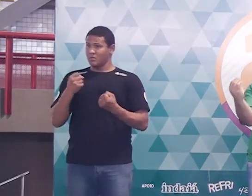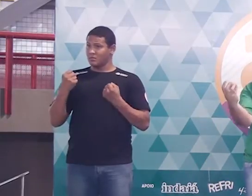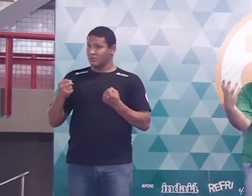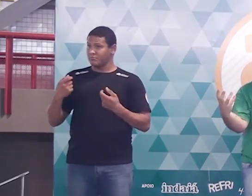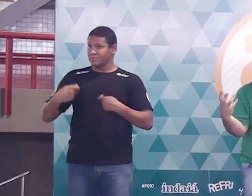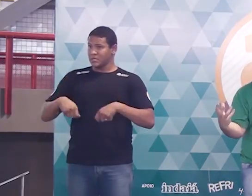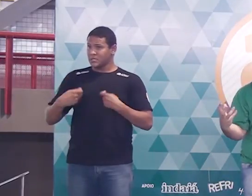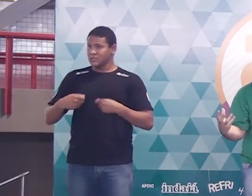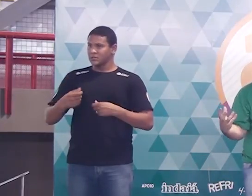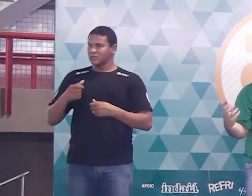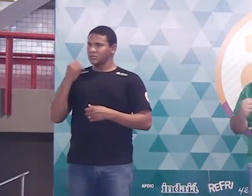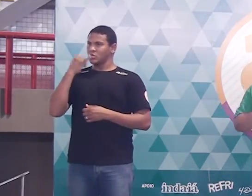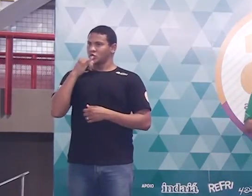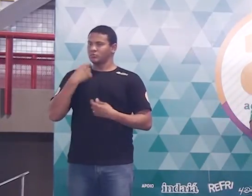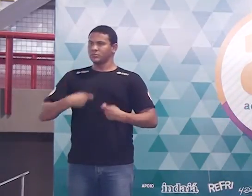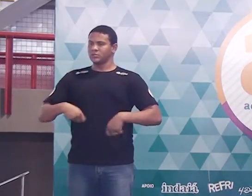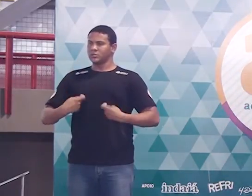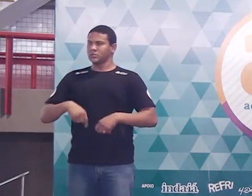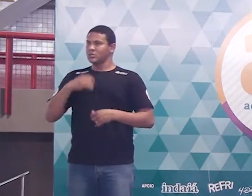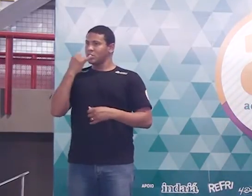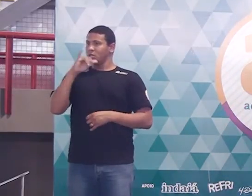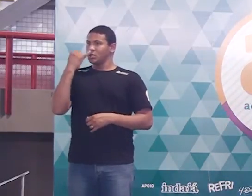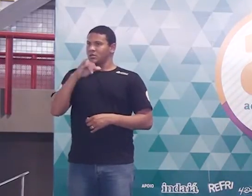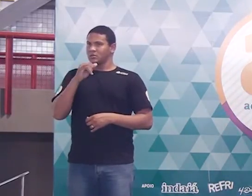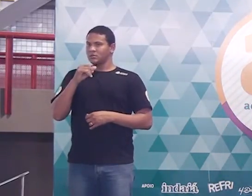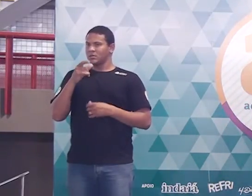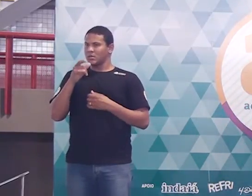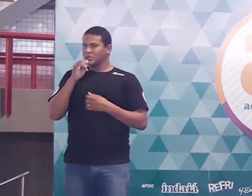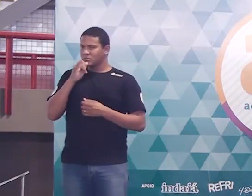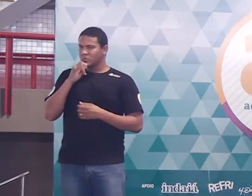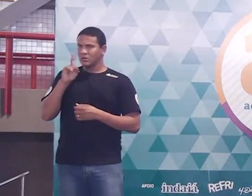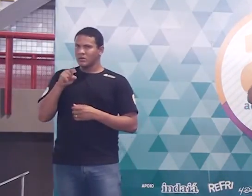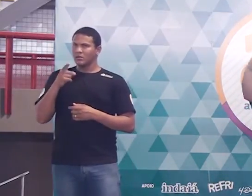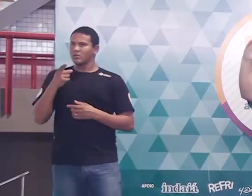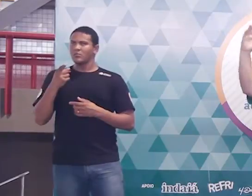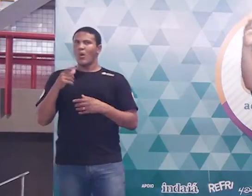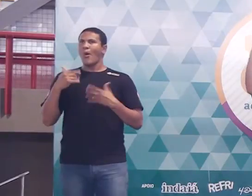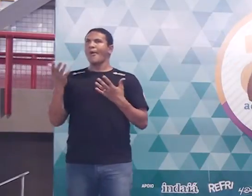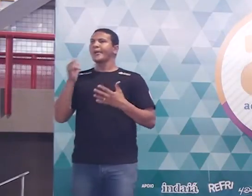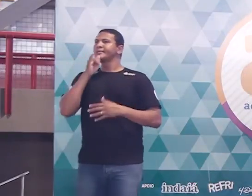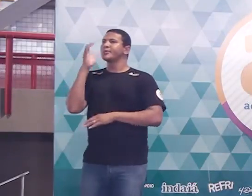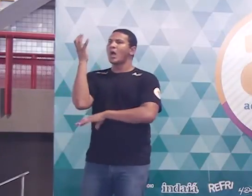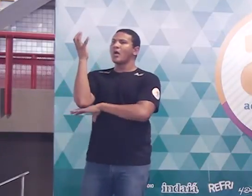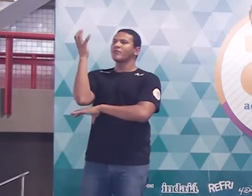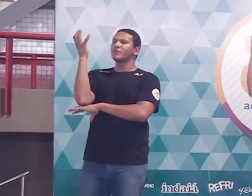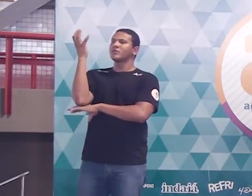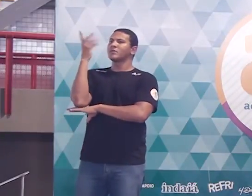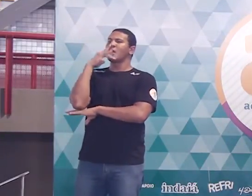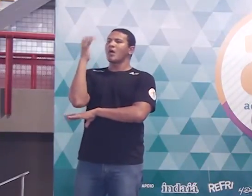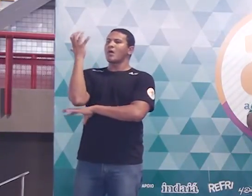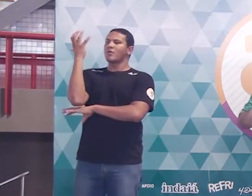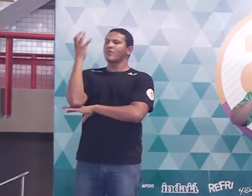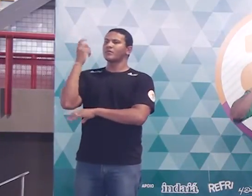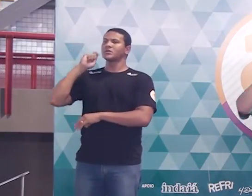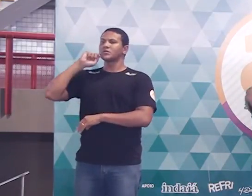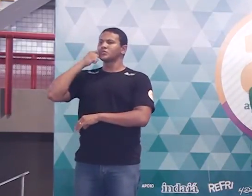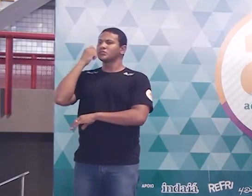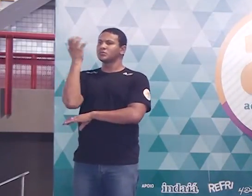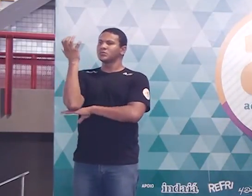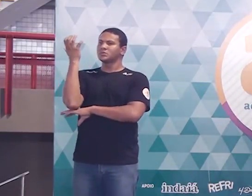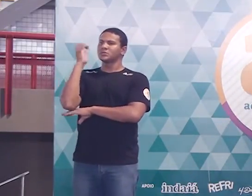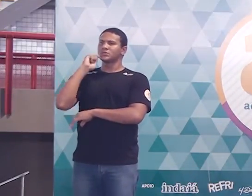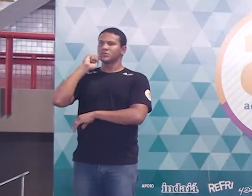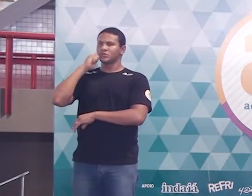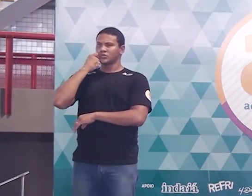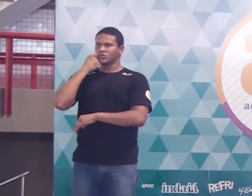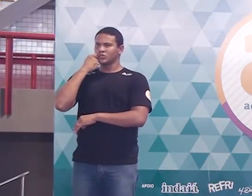de matéria, de energia. Então, para uma planta, qual é o grande problema de uma planta de grande porte? Um cajueiro. Um